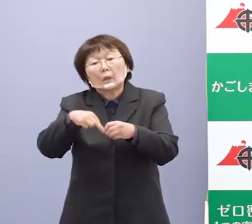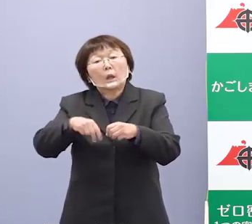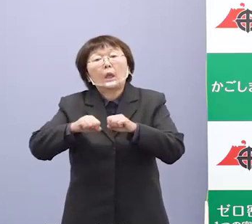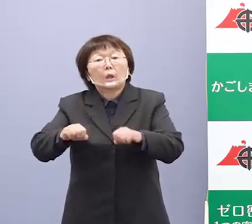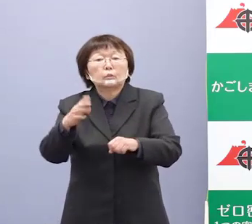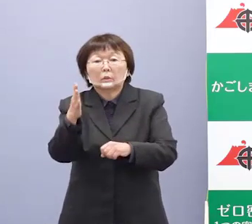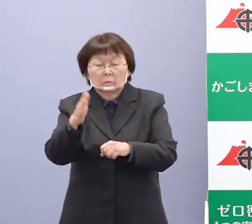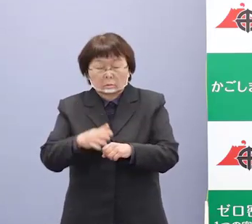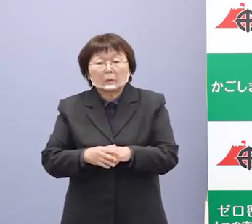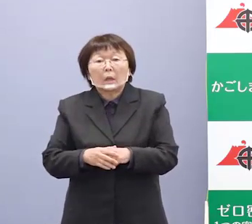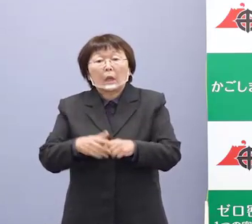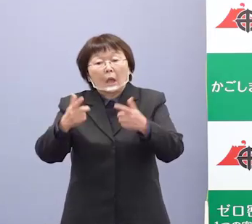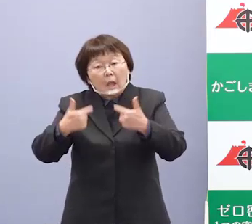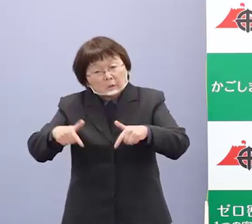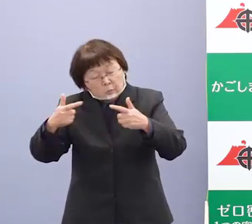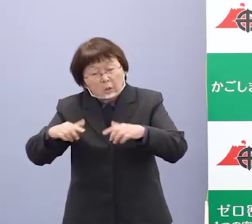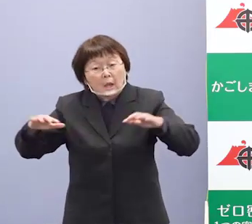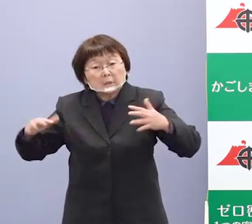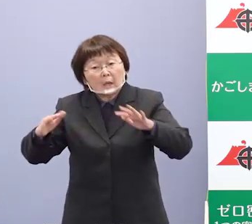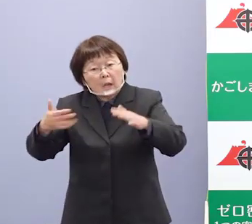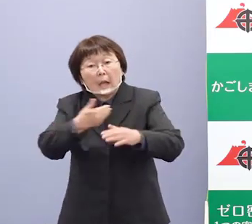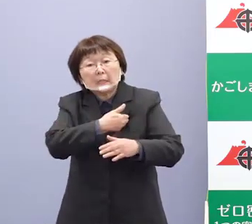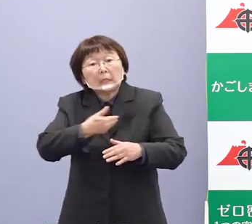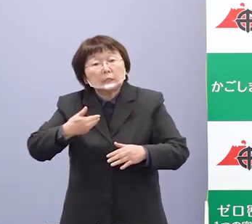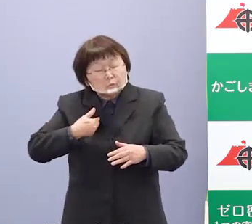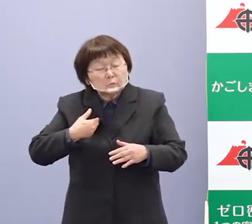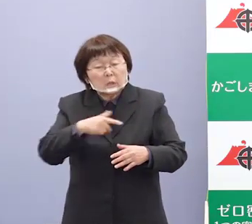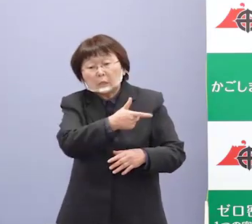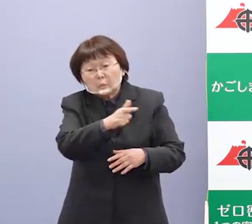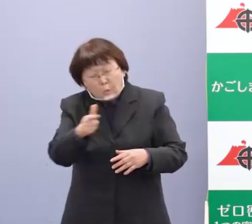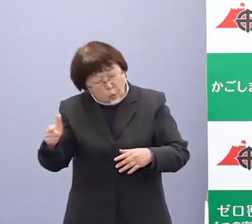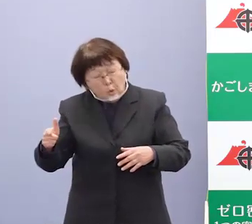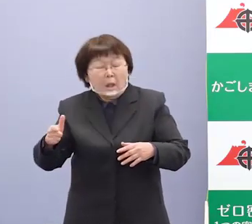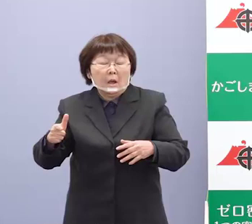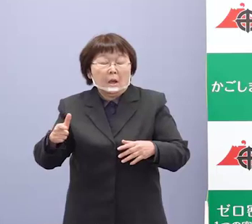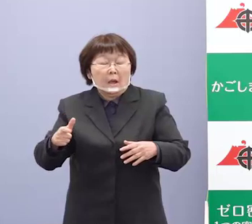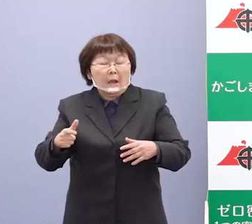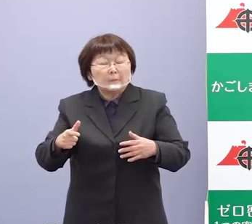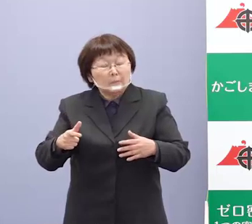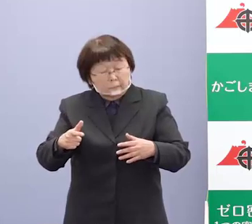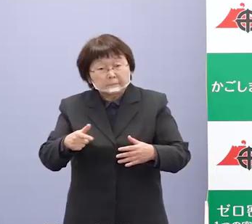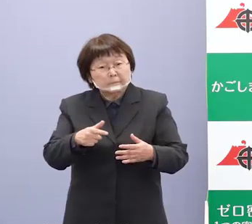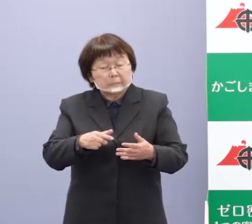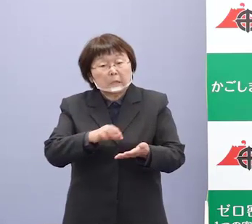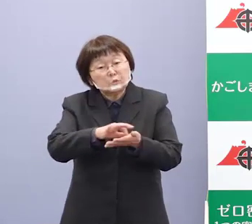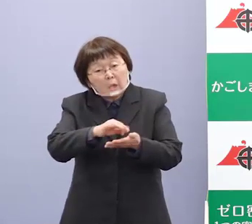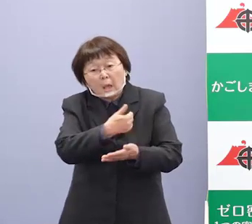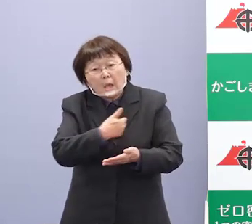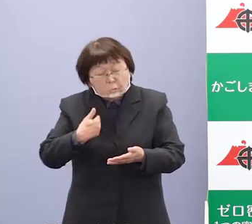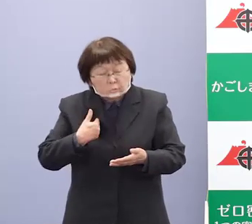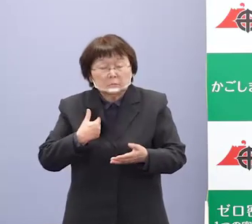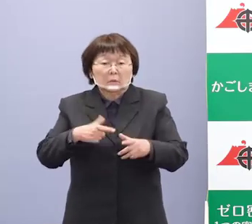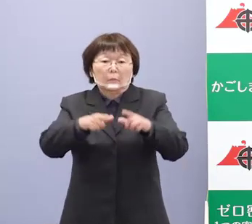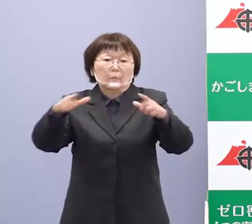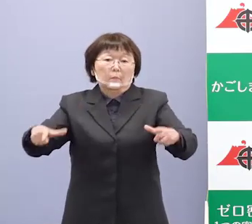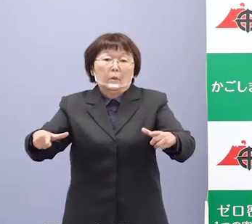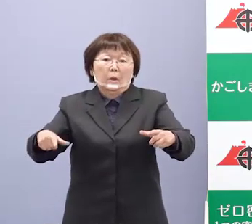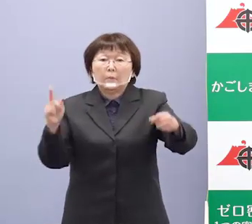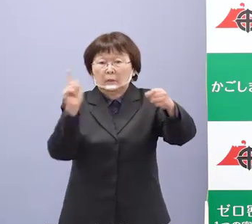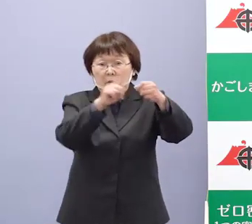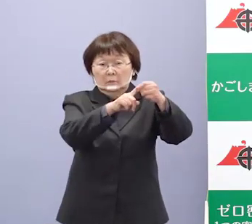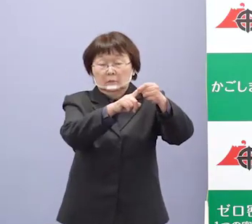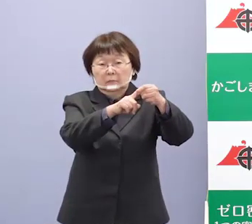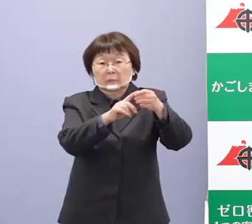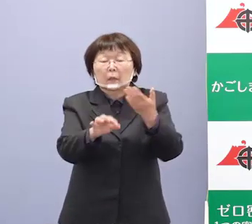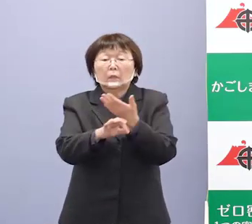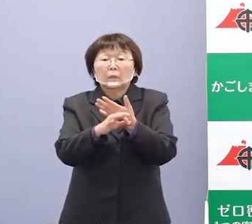て、日頃からにぎわいを作ることのできる多機能複合型のスタジアムを目指しておりますので、そういったこれまでの、まあ、例えば